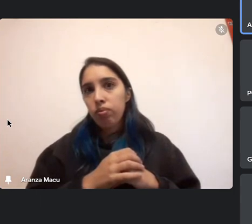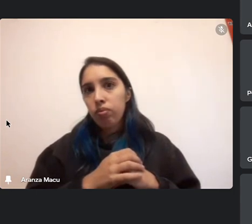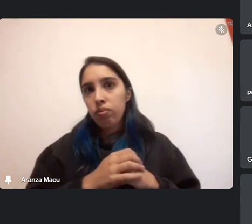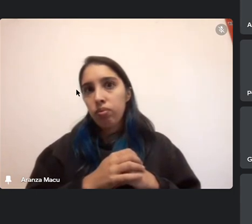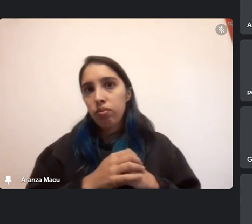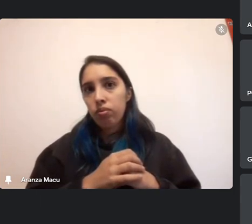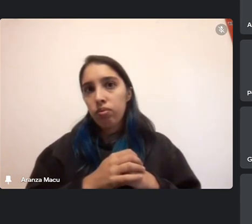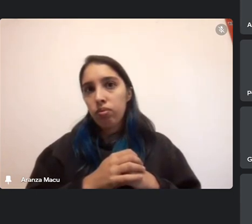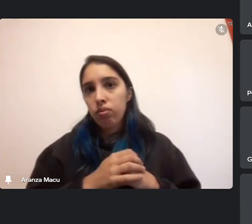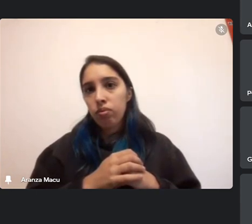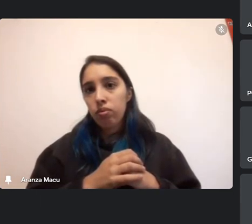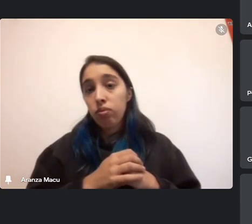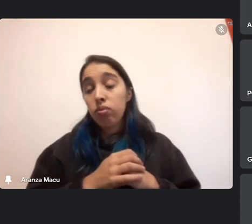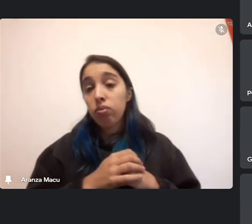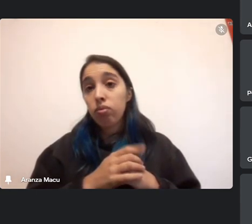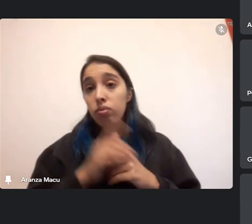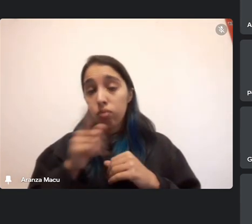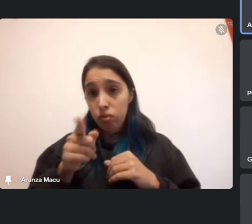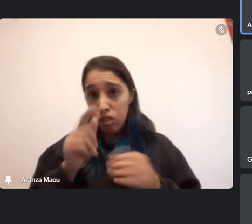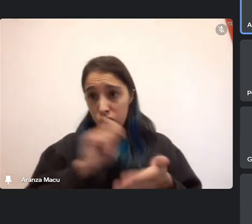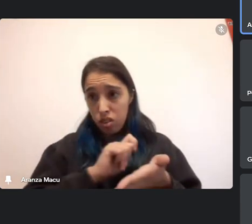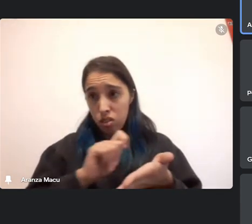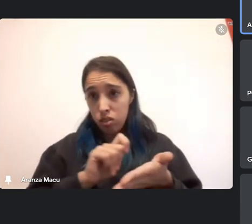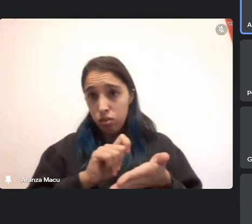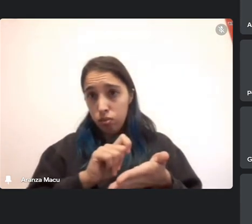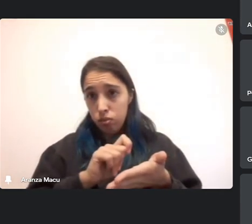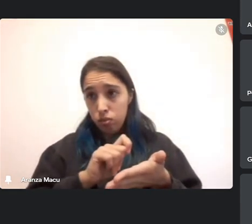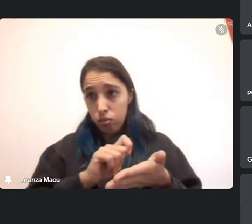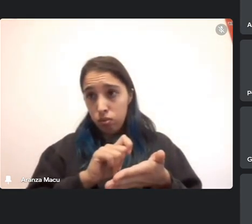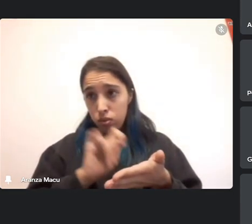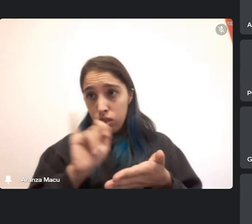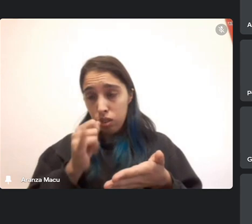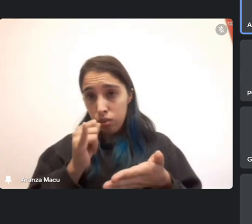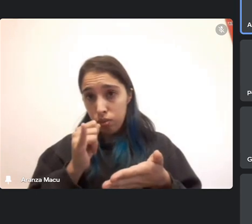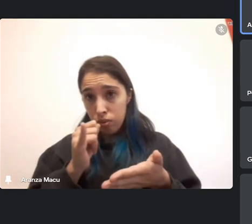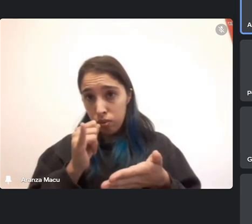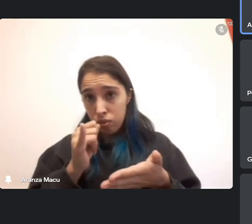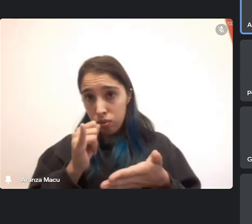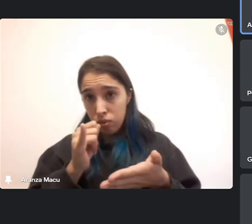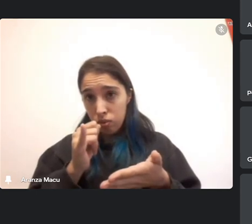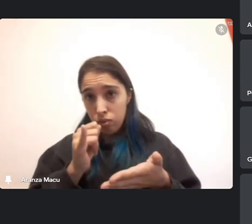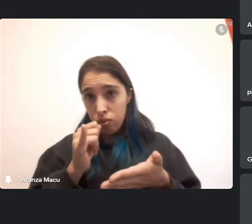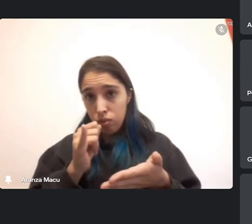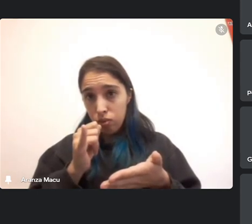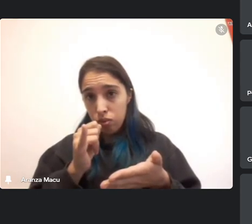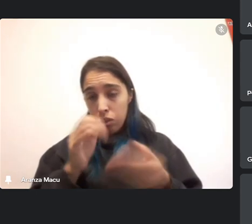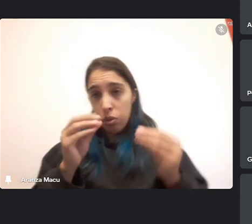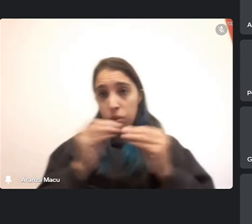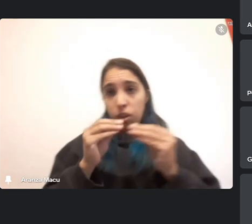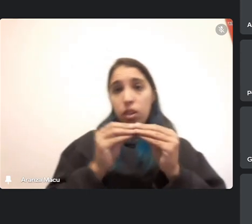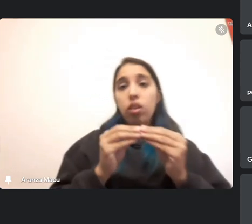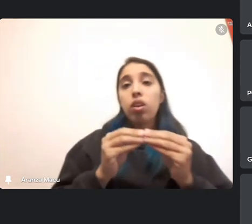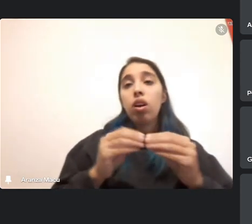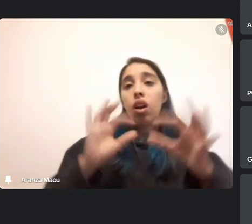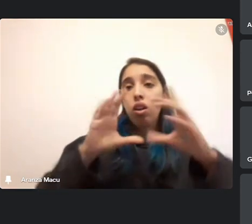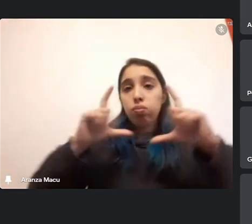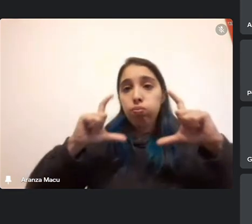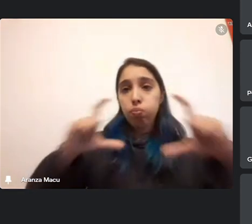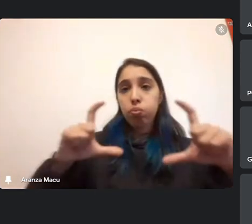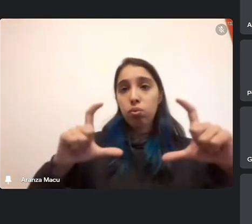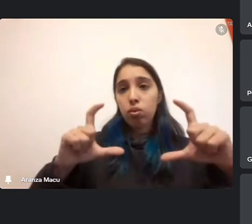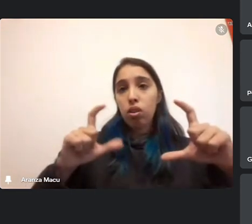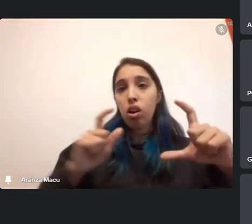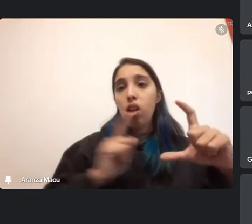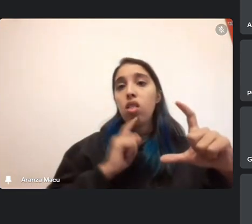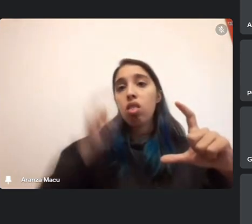¿Lo hicieron a este? ¿O esperamos un poquito? ¿Sí? This approach Muy bien. Ahí termina es el porque está